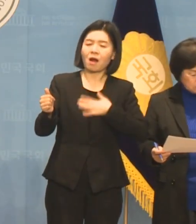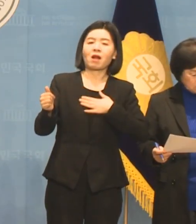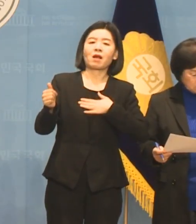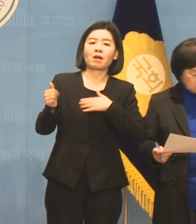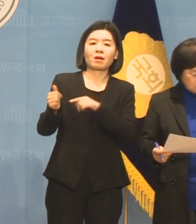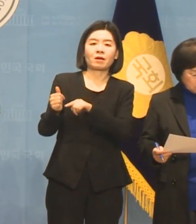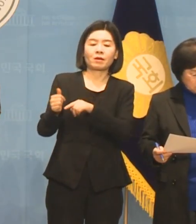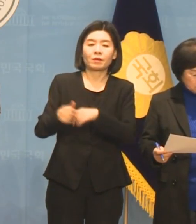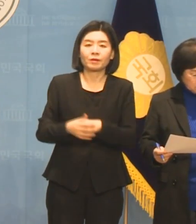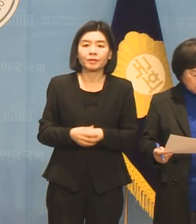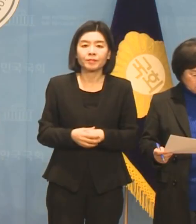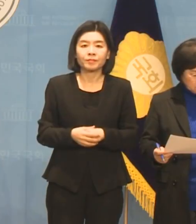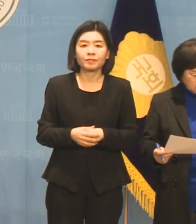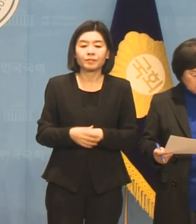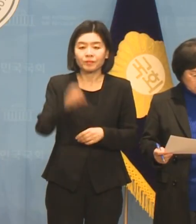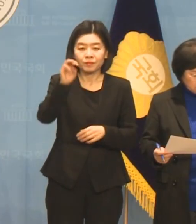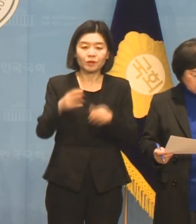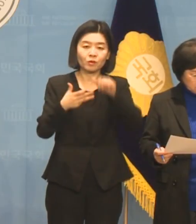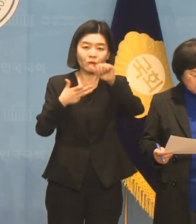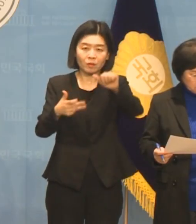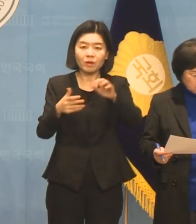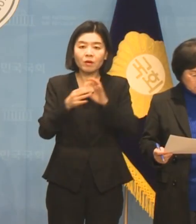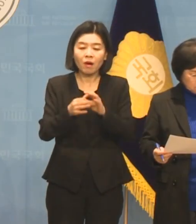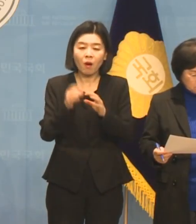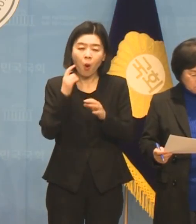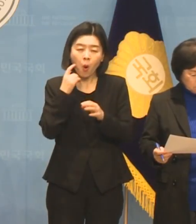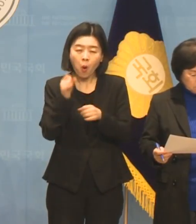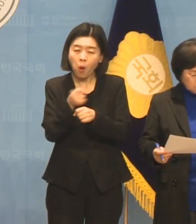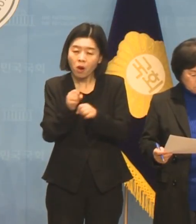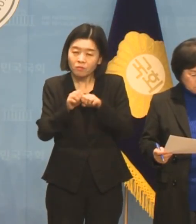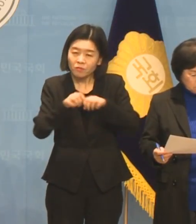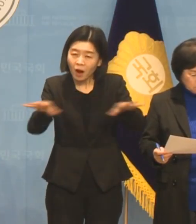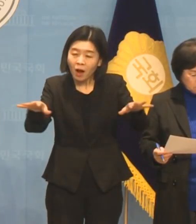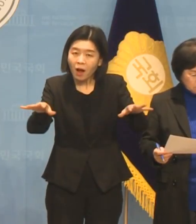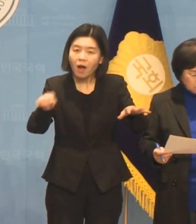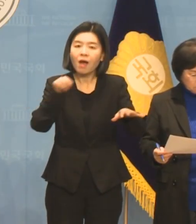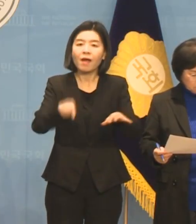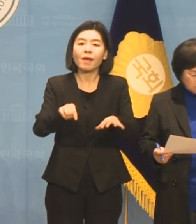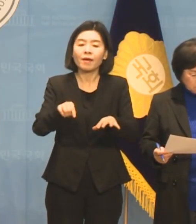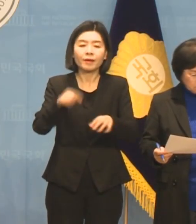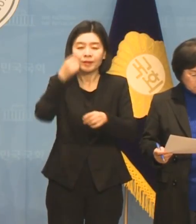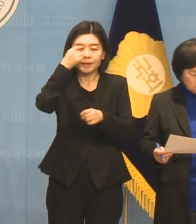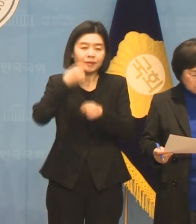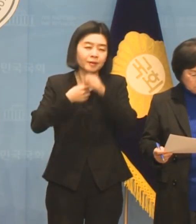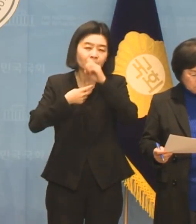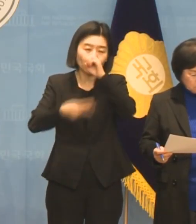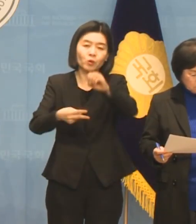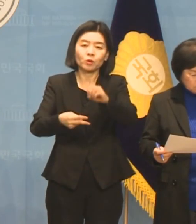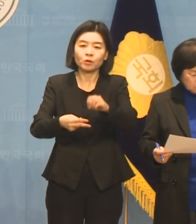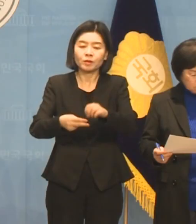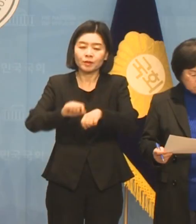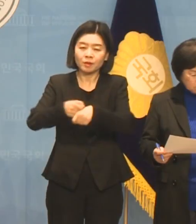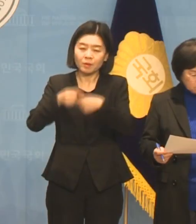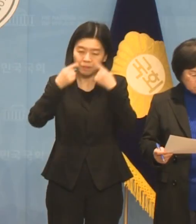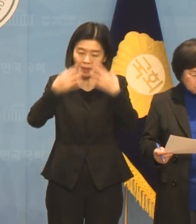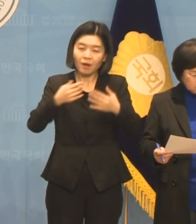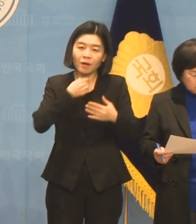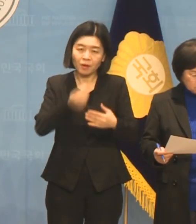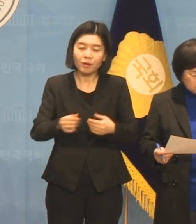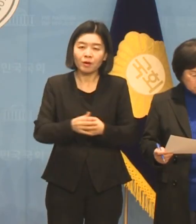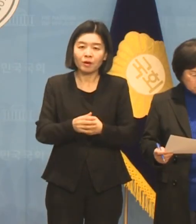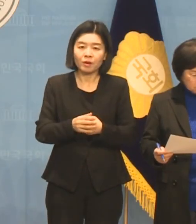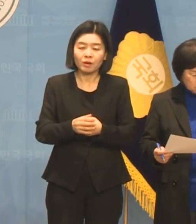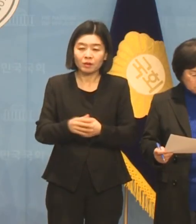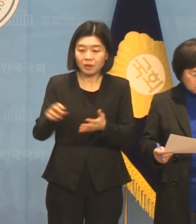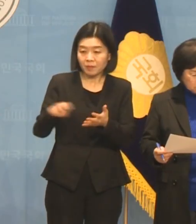것입니다. 5.18과 관련한 허위 조작 정보 유포에는 무관용 원칙으로 일벌백계할 것입니다. 해당 건에